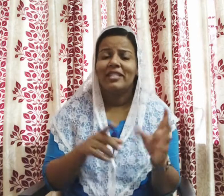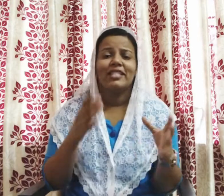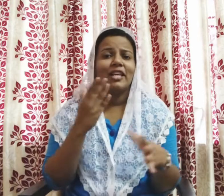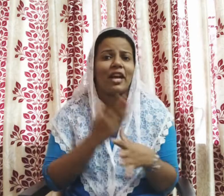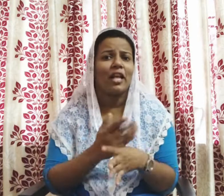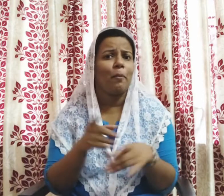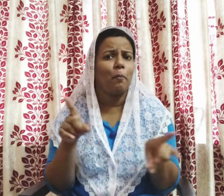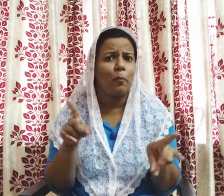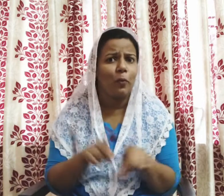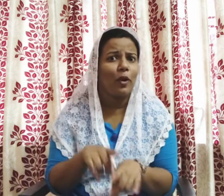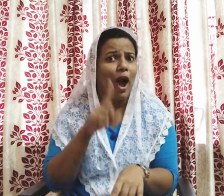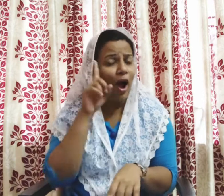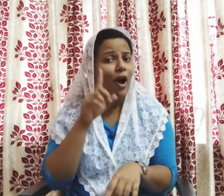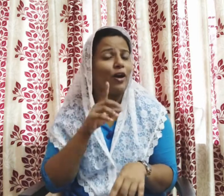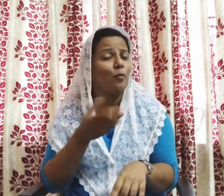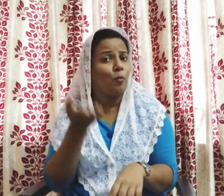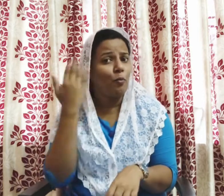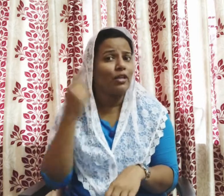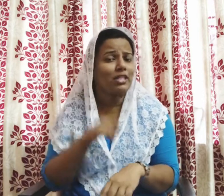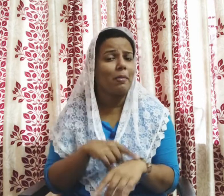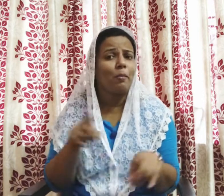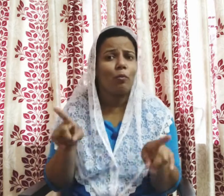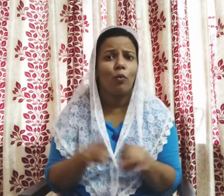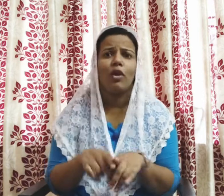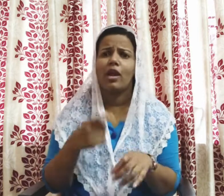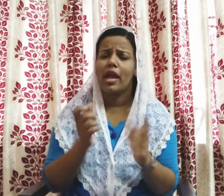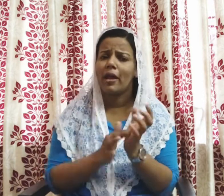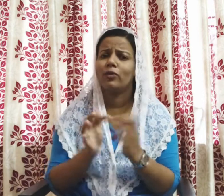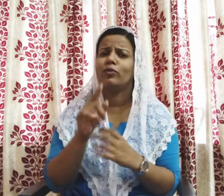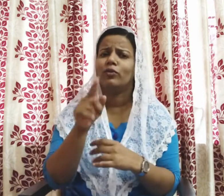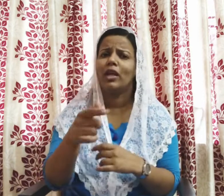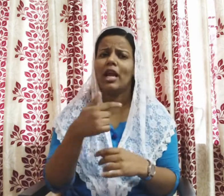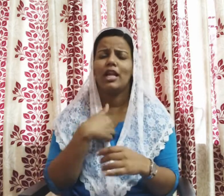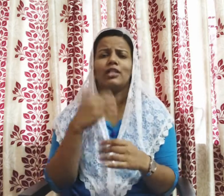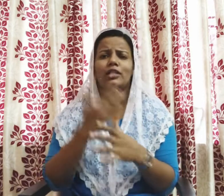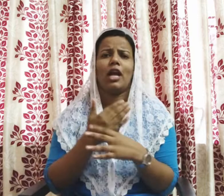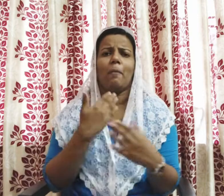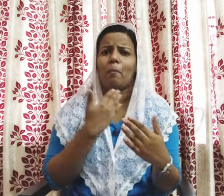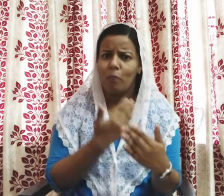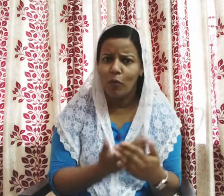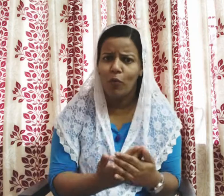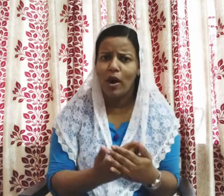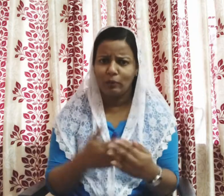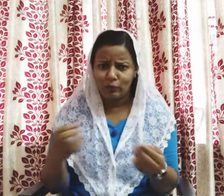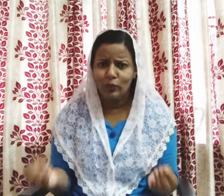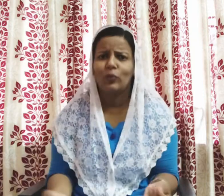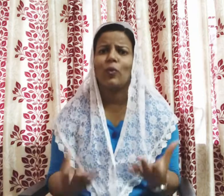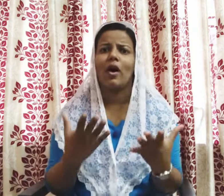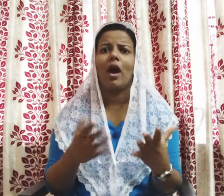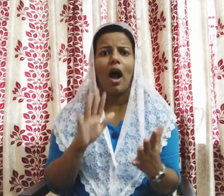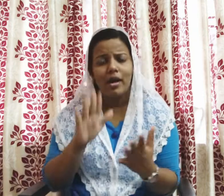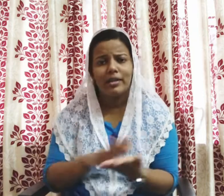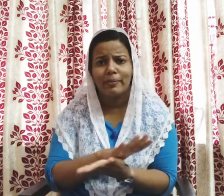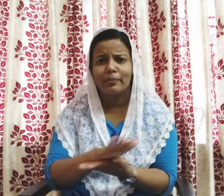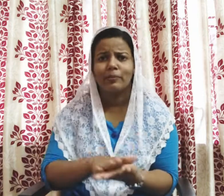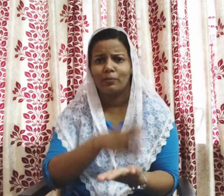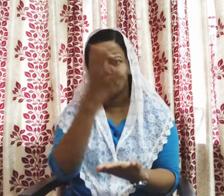ശുശ്രൂഷകൾ അതേ കാലഘട്ടം ഇന്നും നമ്മളിലൂടെ കർത്താവ് ചെയ്യാൻ പോവുകയാണ്. ഐ മീൻ അപ്പോസ്തോലന്മാരുടെ ഉള്ളിൽ വന്ന അതേ ആത്മാവാണ് എൻ്റെയും നിങ്ങളുടെ